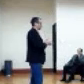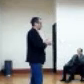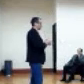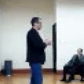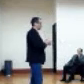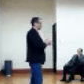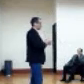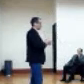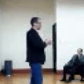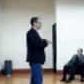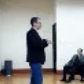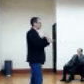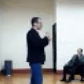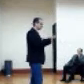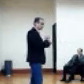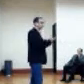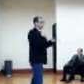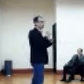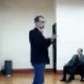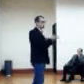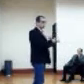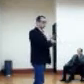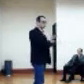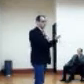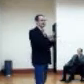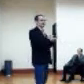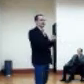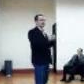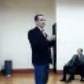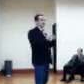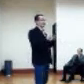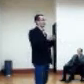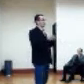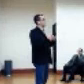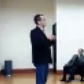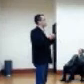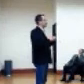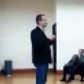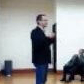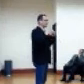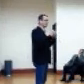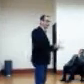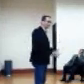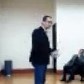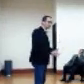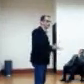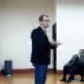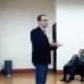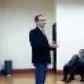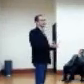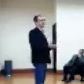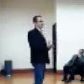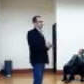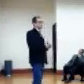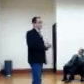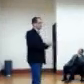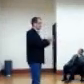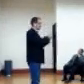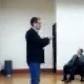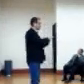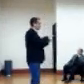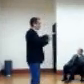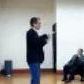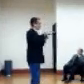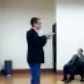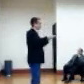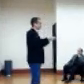mencionen, ¿ya? Entonces decidí dejarlas para que no fuera mi subjetividad metida ahí. Entonces de repente aparece la seña canción,